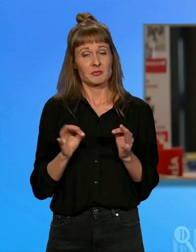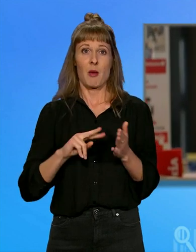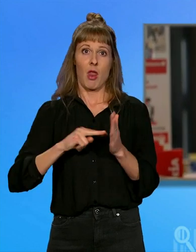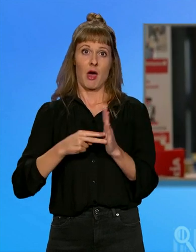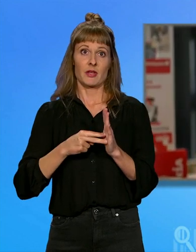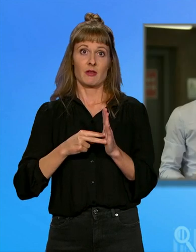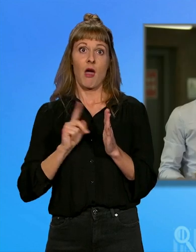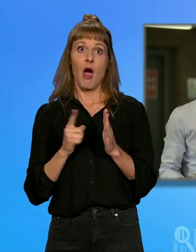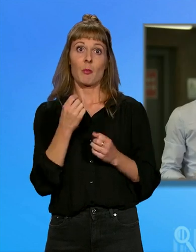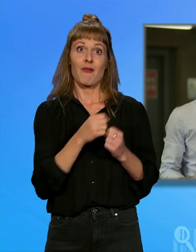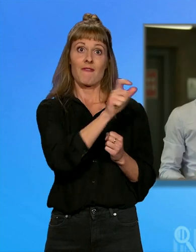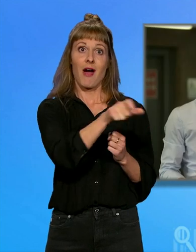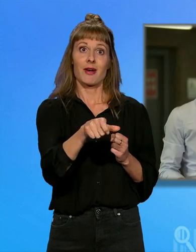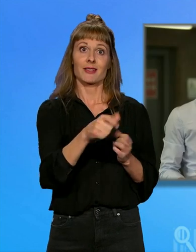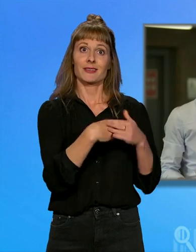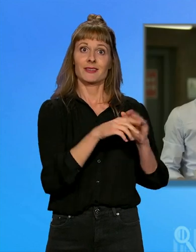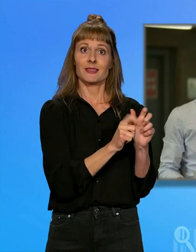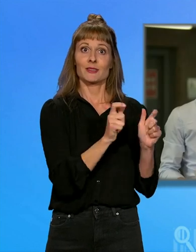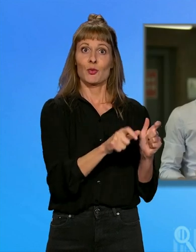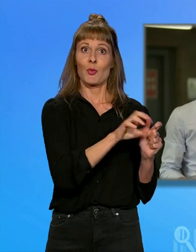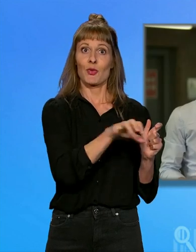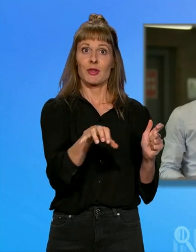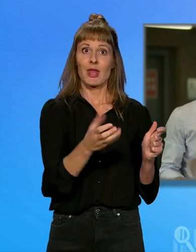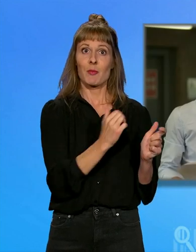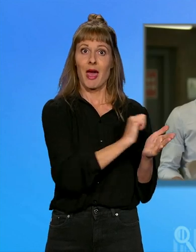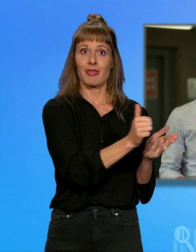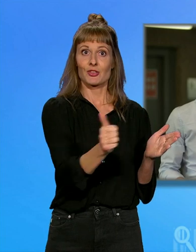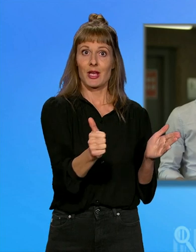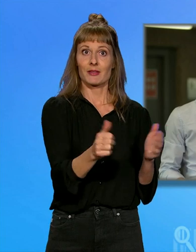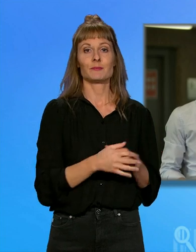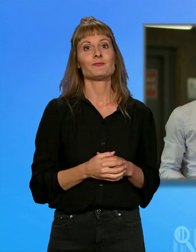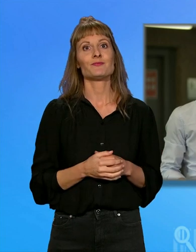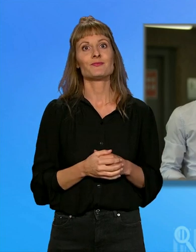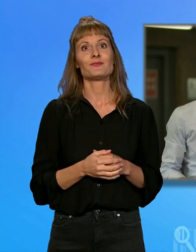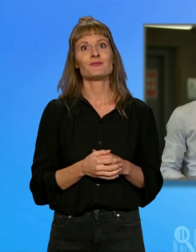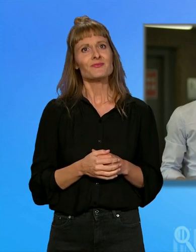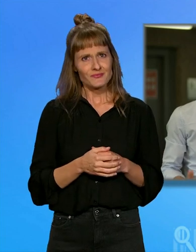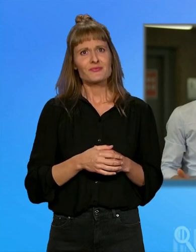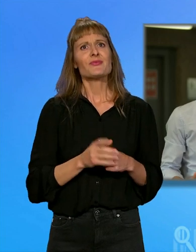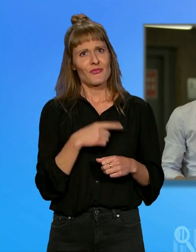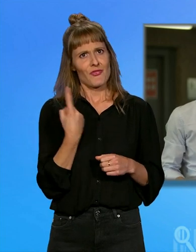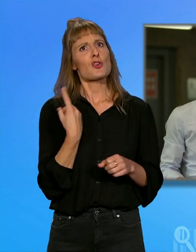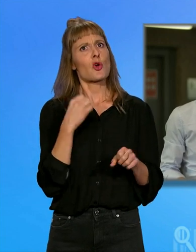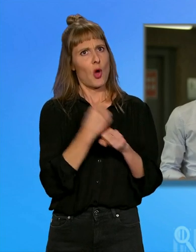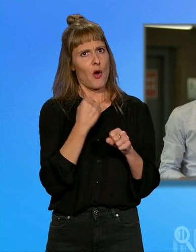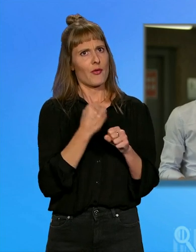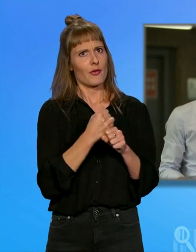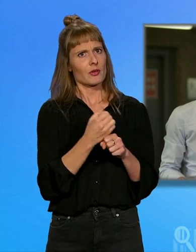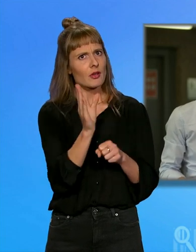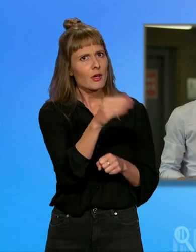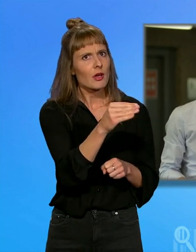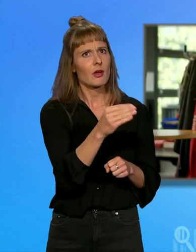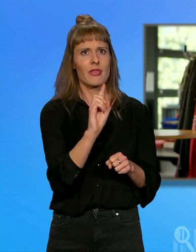sind. Jetzt uns gegenüber hat DPD immer gesagt, sie wissen nichts von diesen langen Arbeitszeiten, das sind alles Sachen der